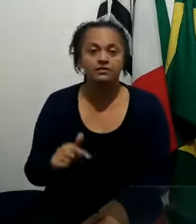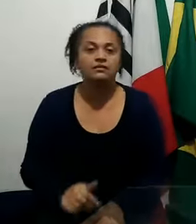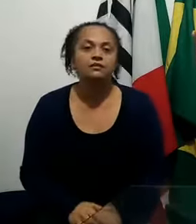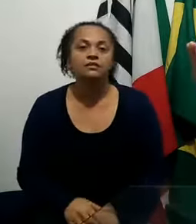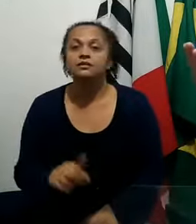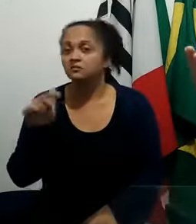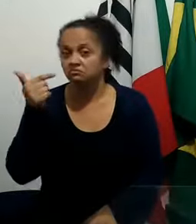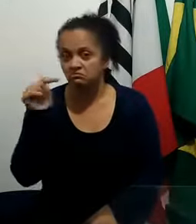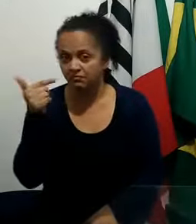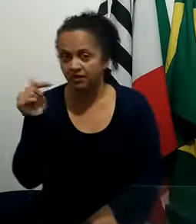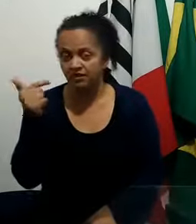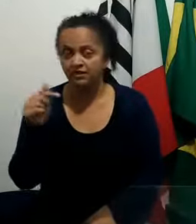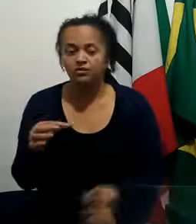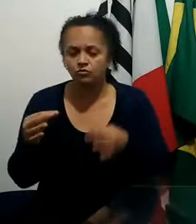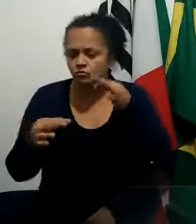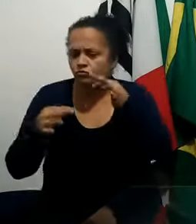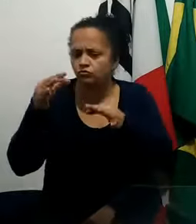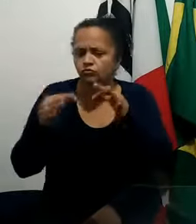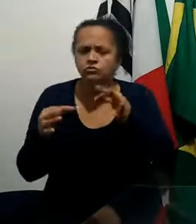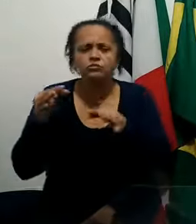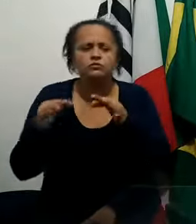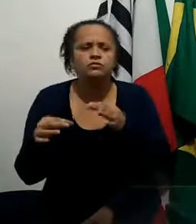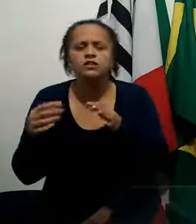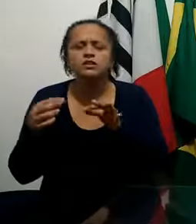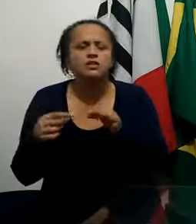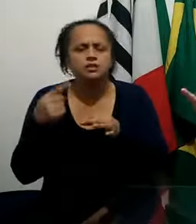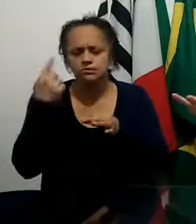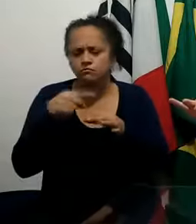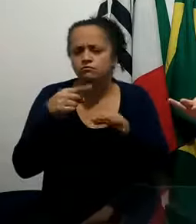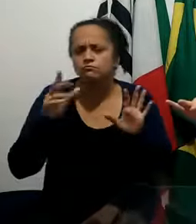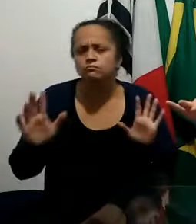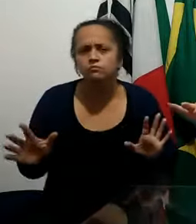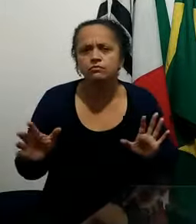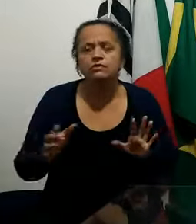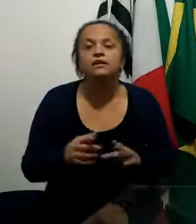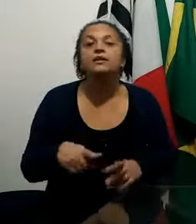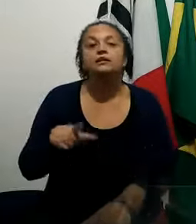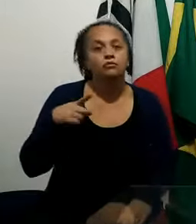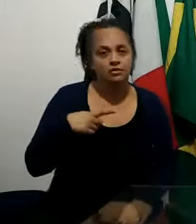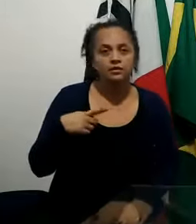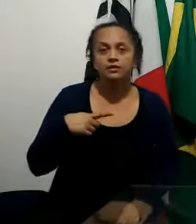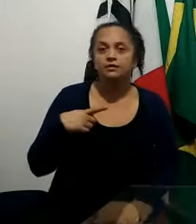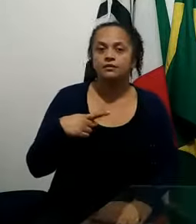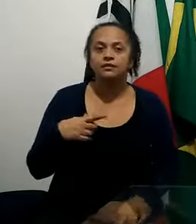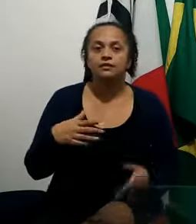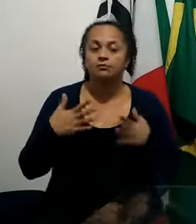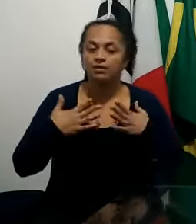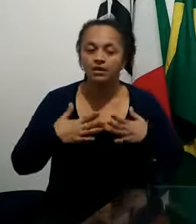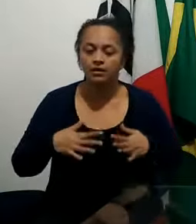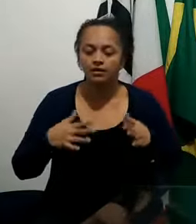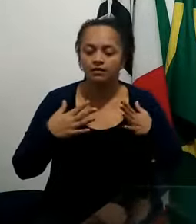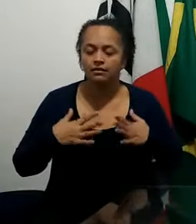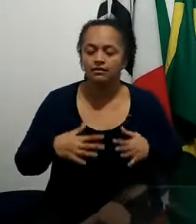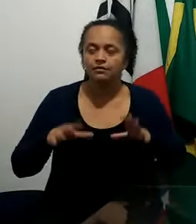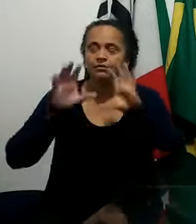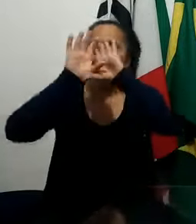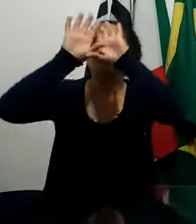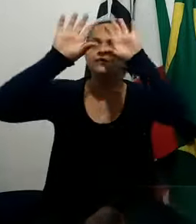ainda vir, né? E vai haver um silêncio de meia hora no céu. E por que esse